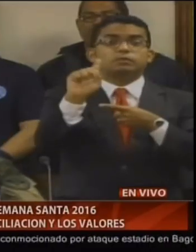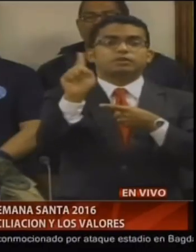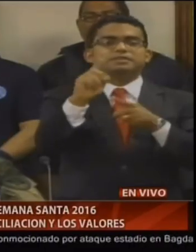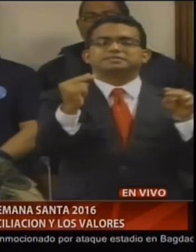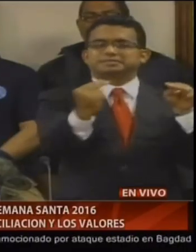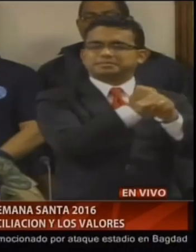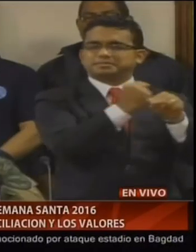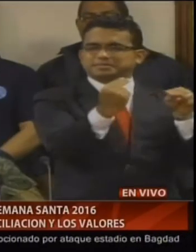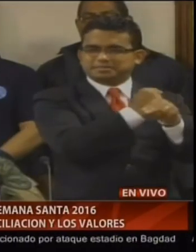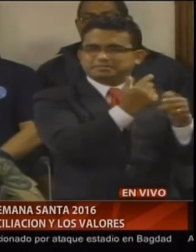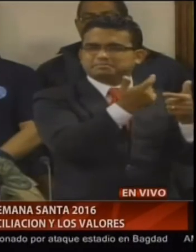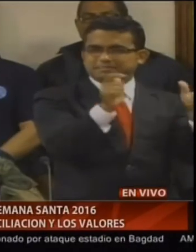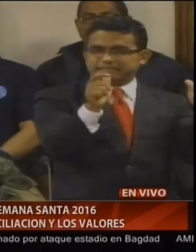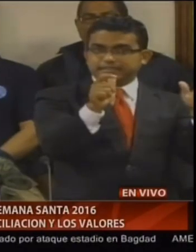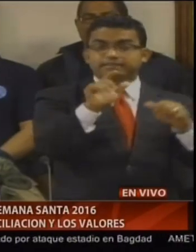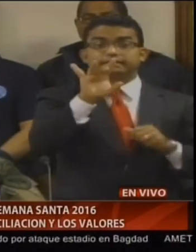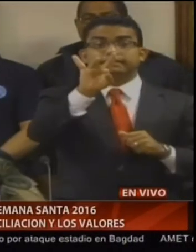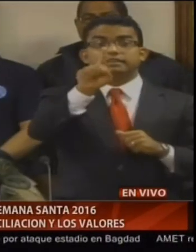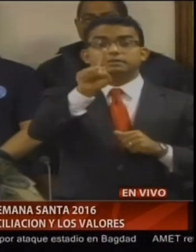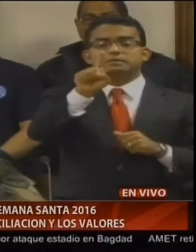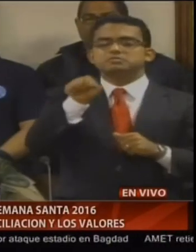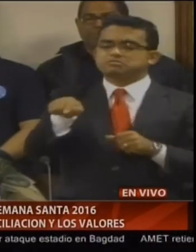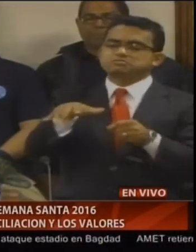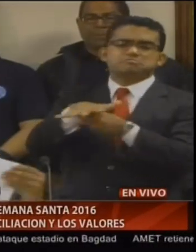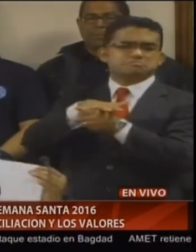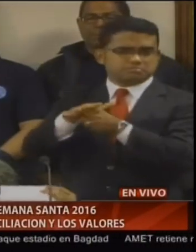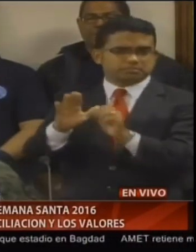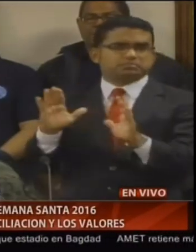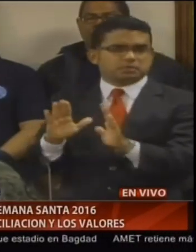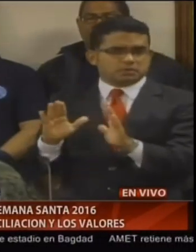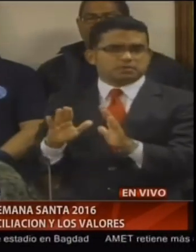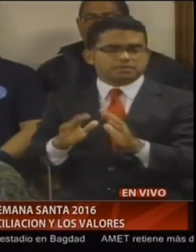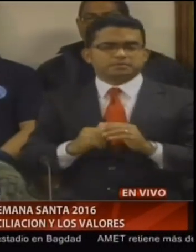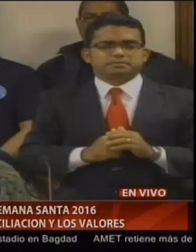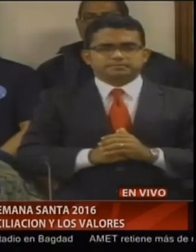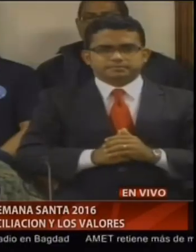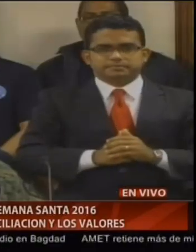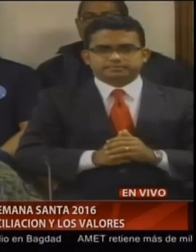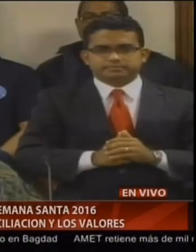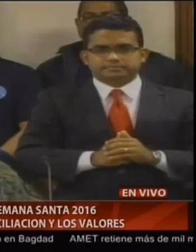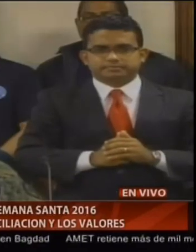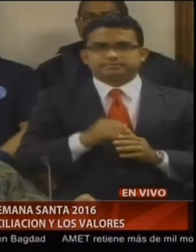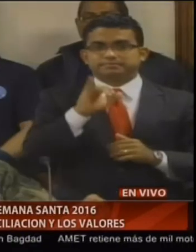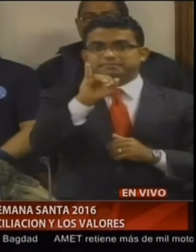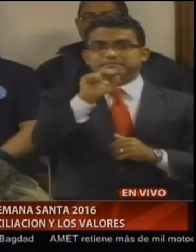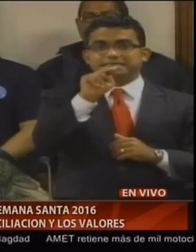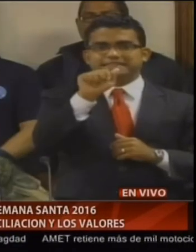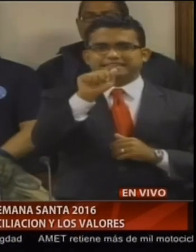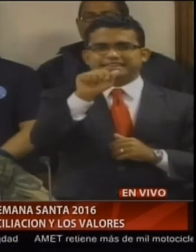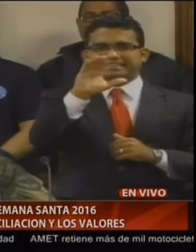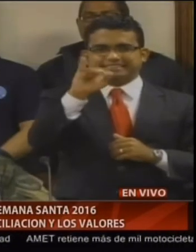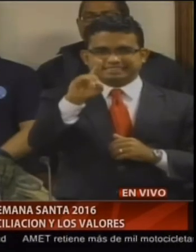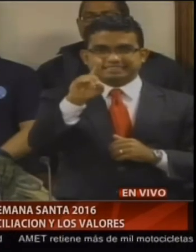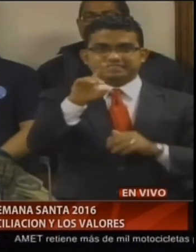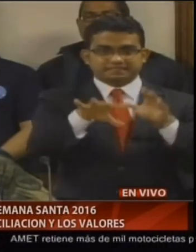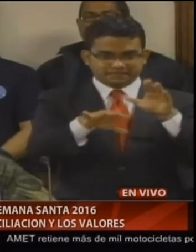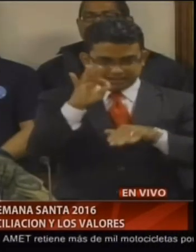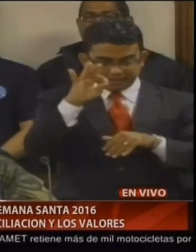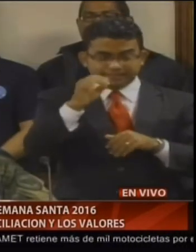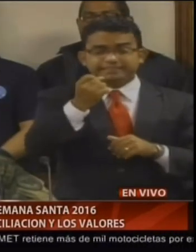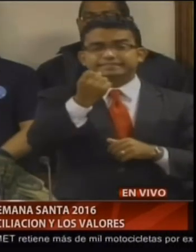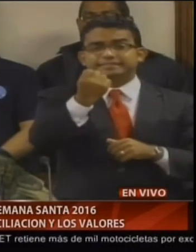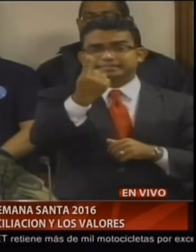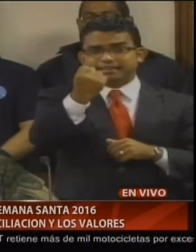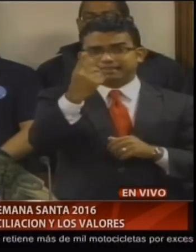autopistas y carreteras y 81 en cascos urbanos. El INACI ha certificado que 11